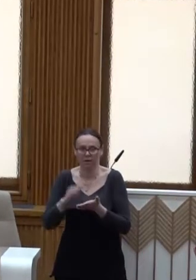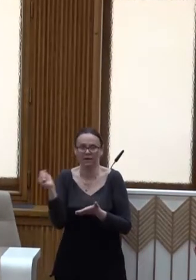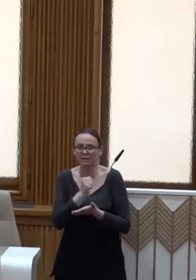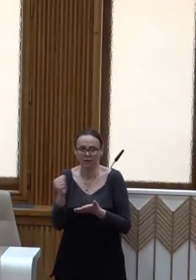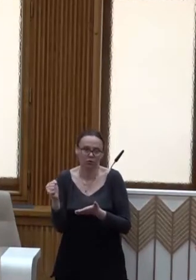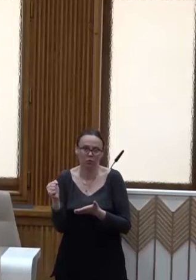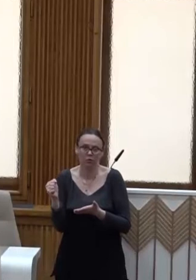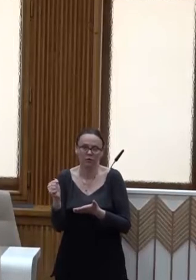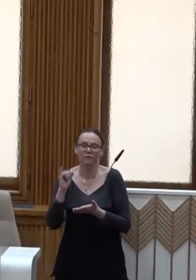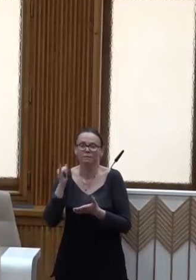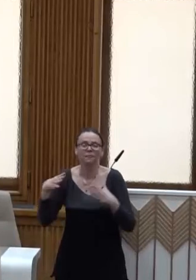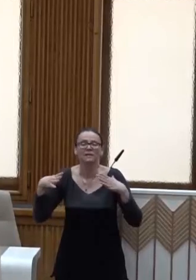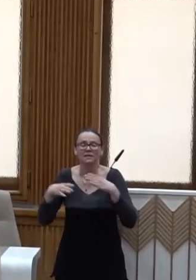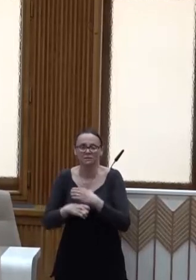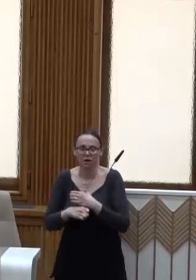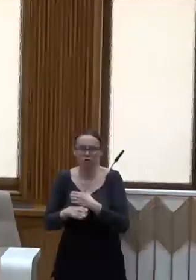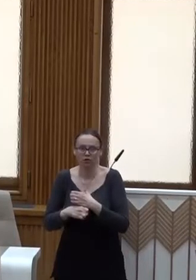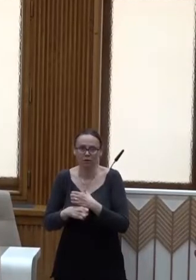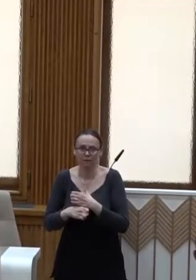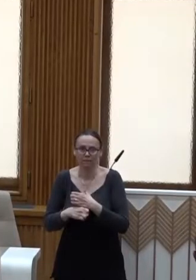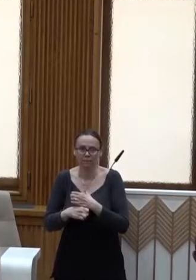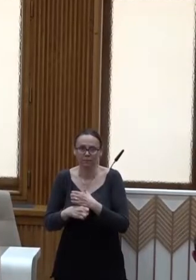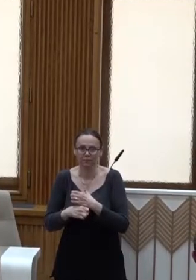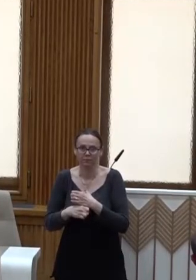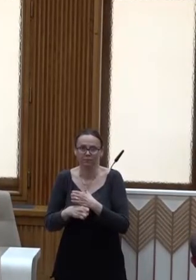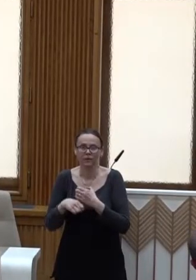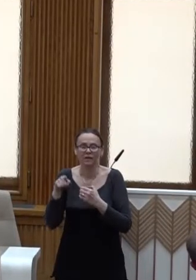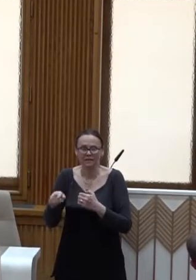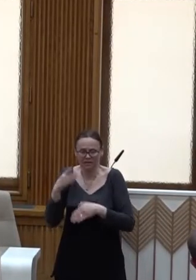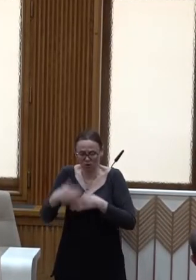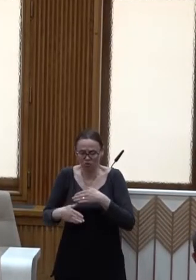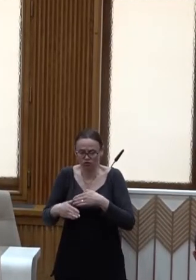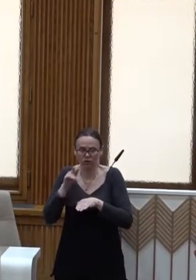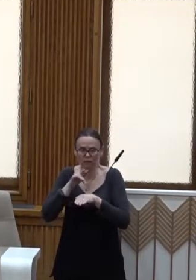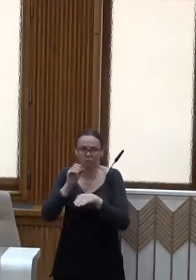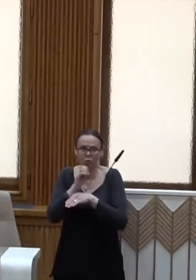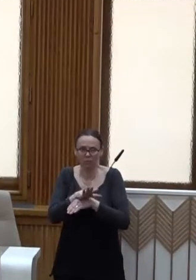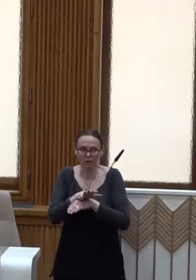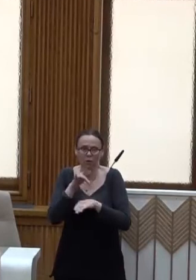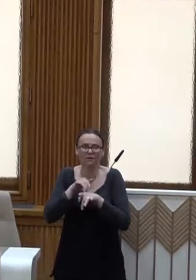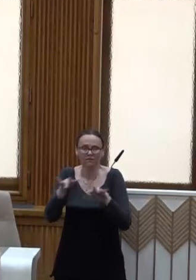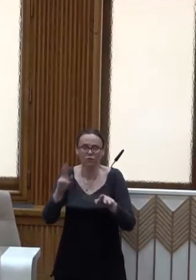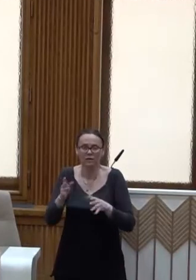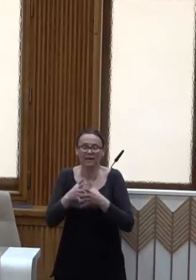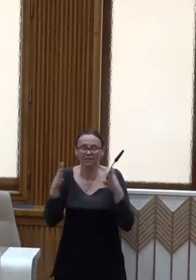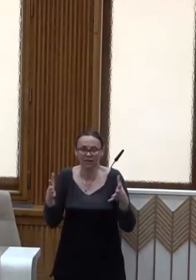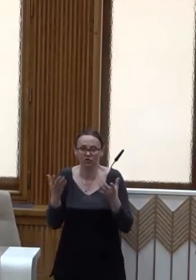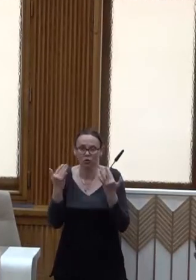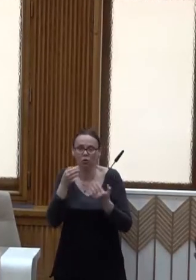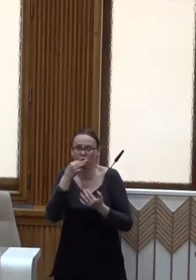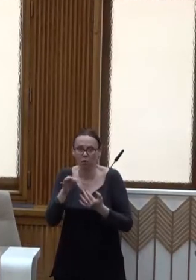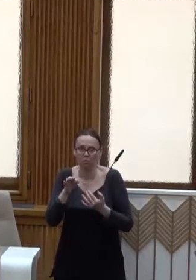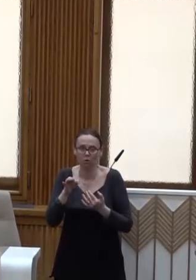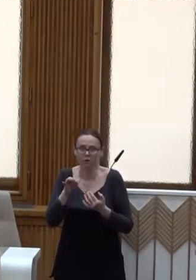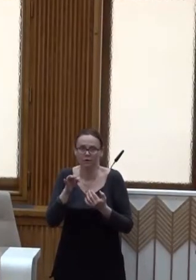da se zmanjša terminalni efekt tega virusa, ki je toliko večji, koliko bolj